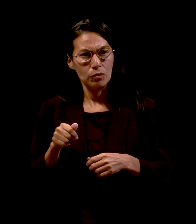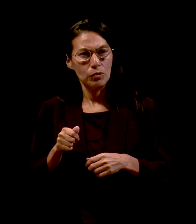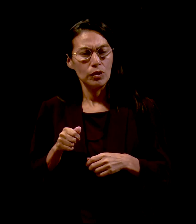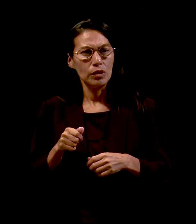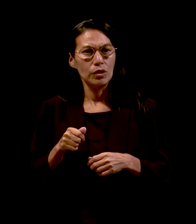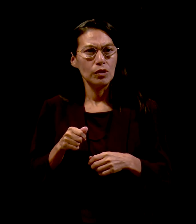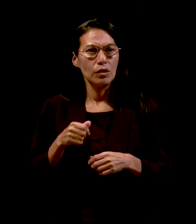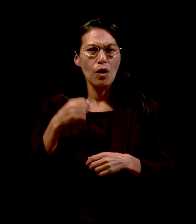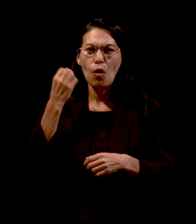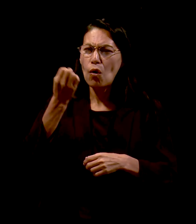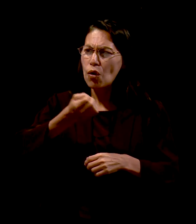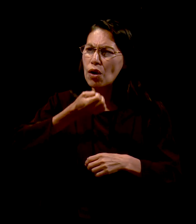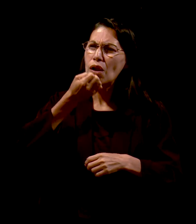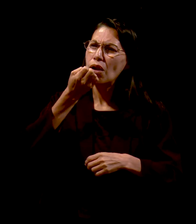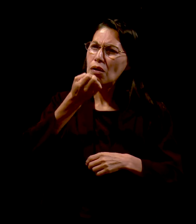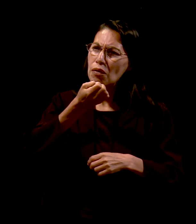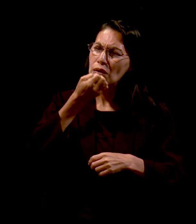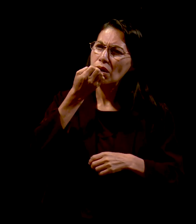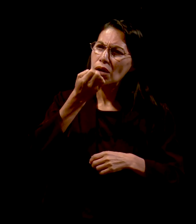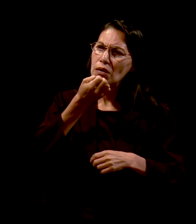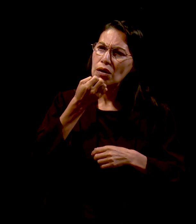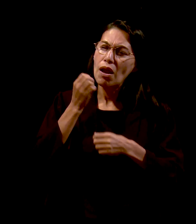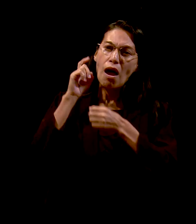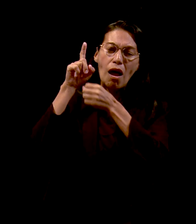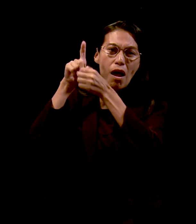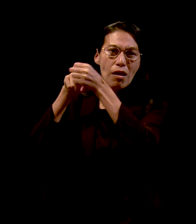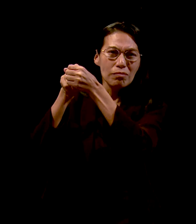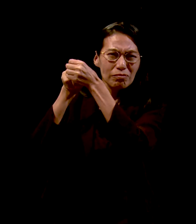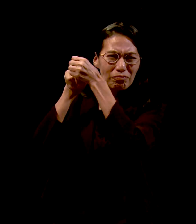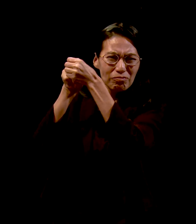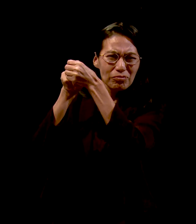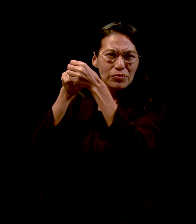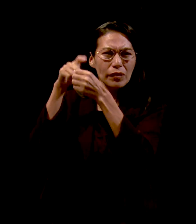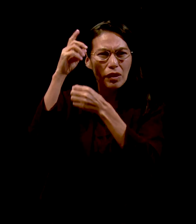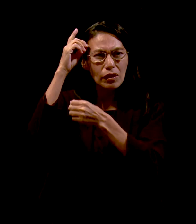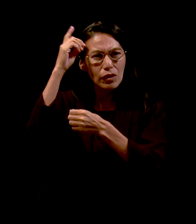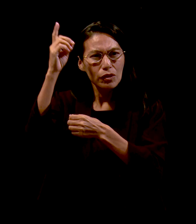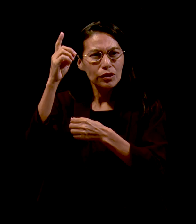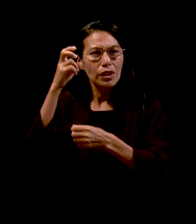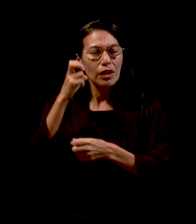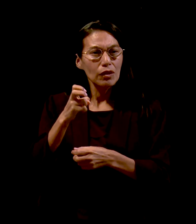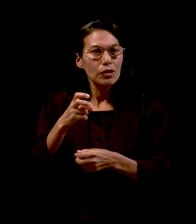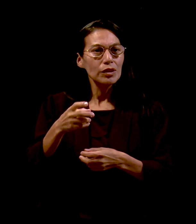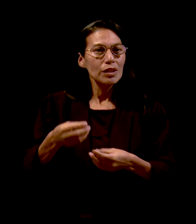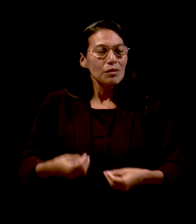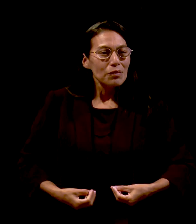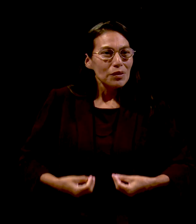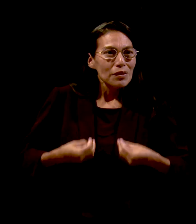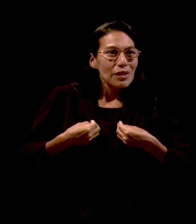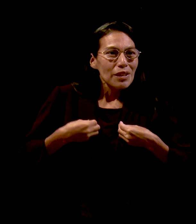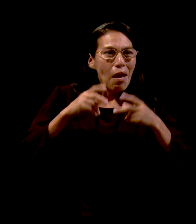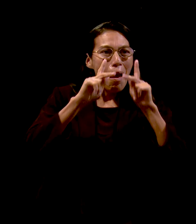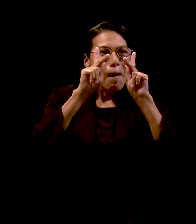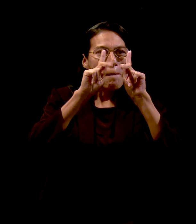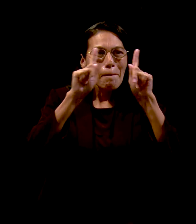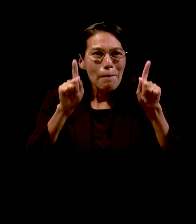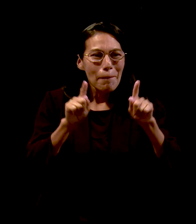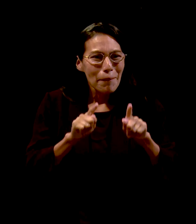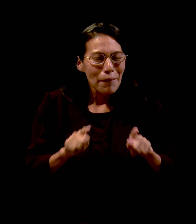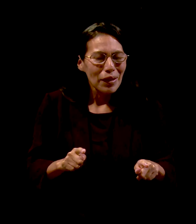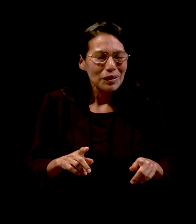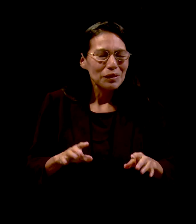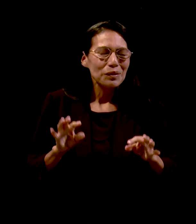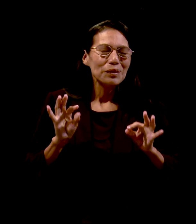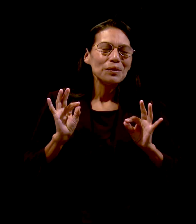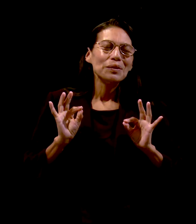perfeccione mi dependencia de dios a través de la oración mi vida adquirió una paz increíble o sea